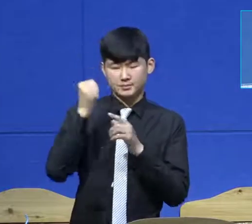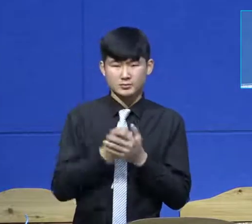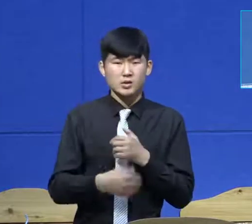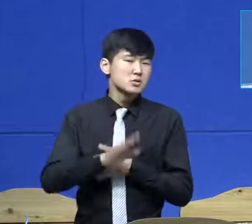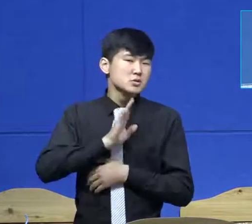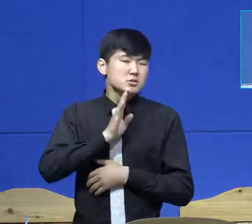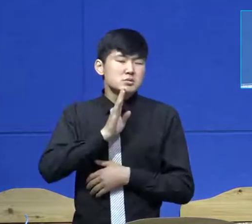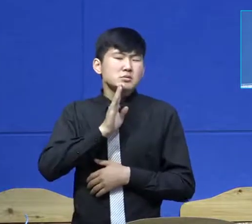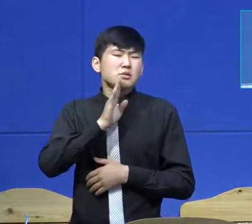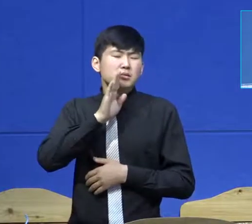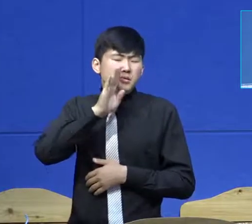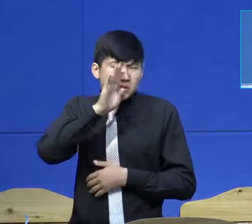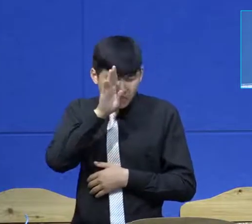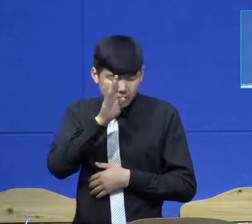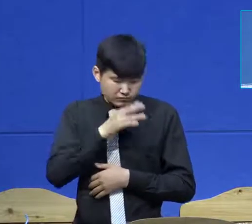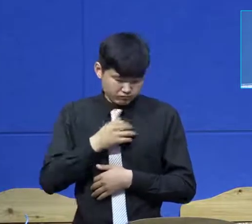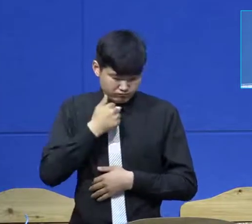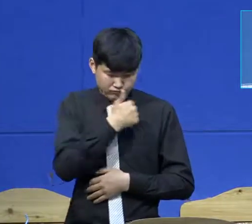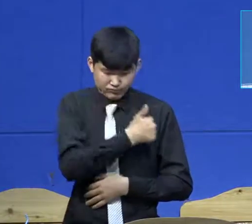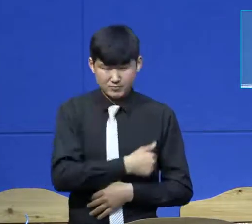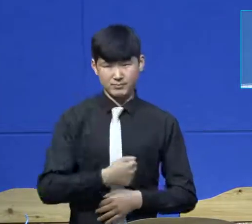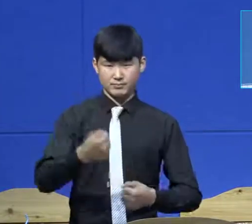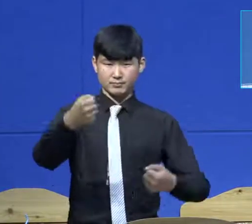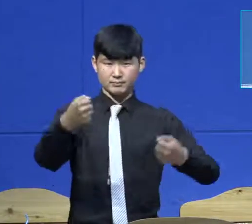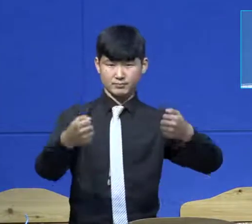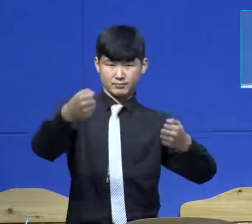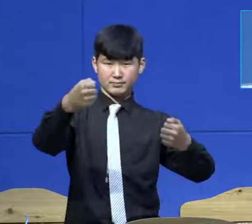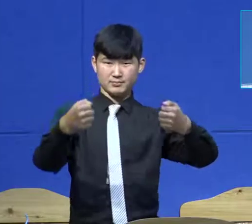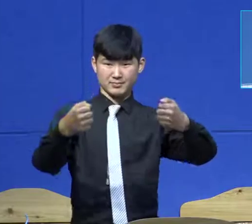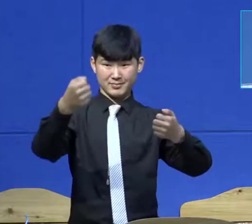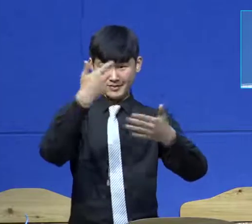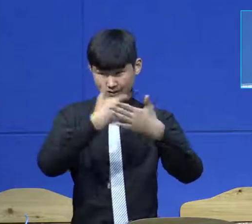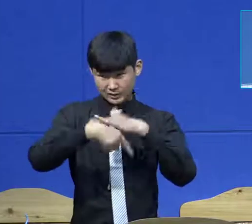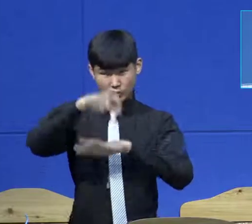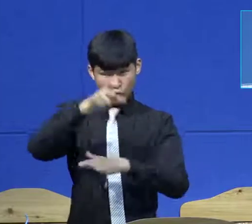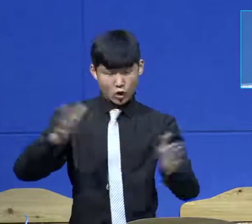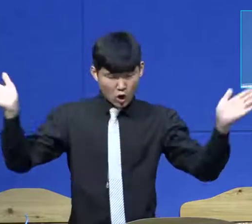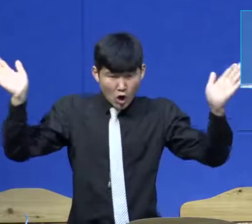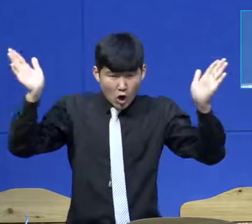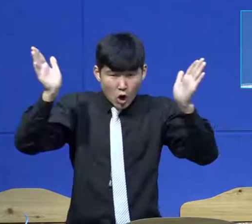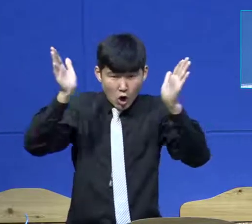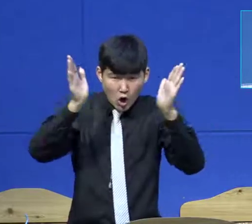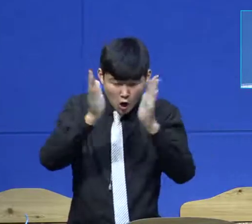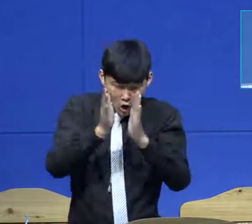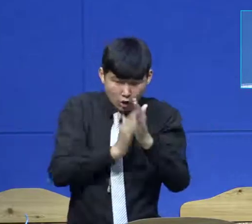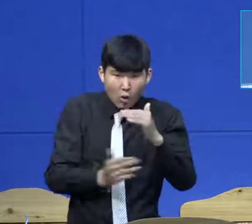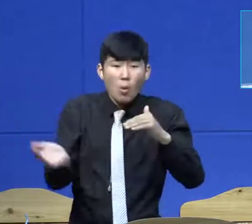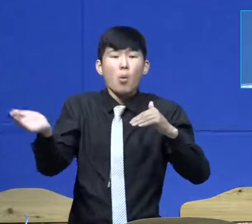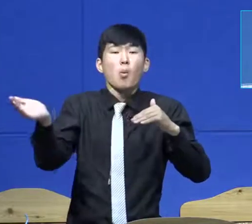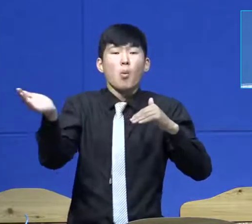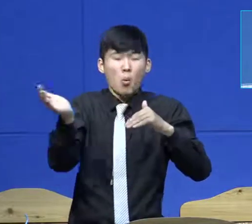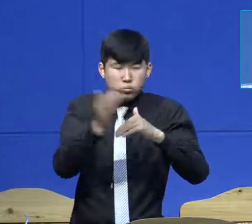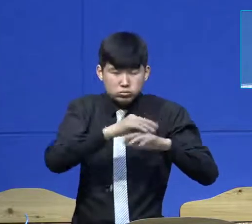өглөө ийм ерөө сав сар бол жолоогоо бариад машина бариад гарсан хүн орой үхтэл болоо цогцсуулаад орж ирдэг